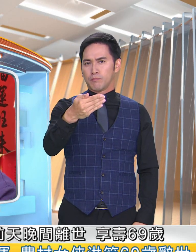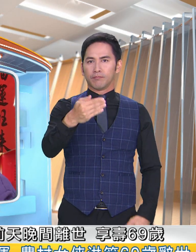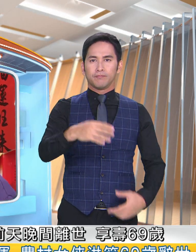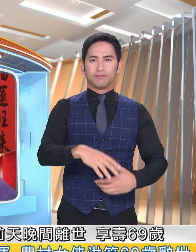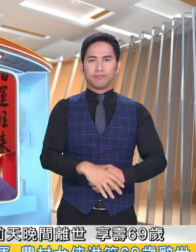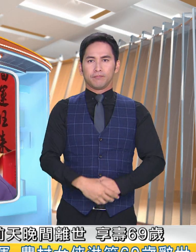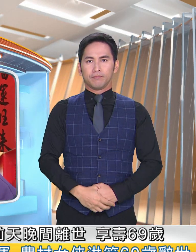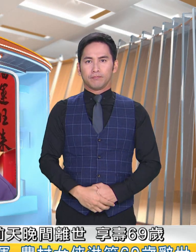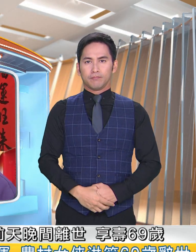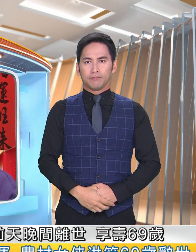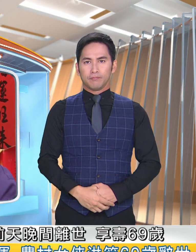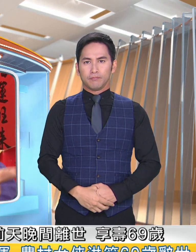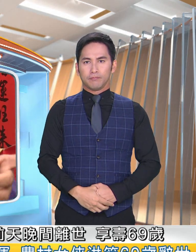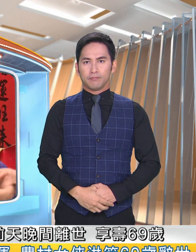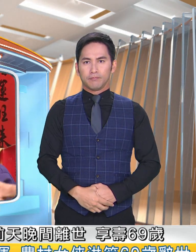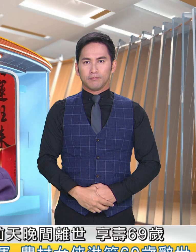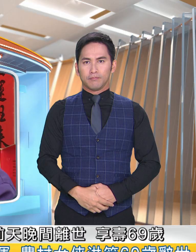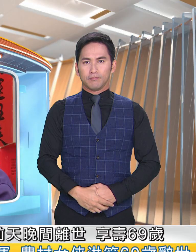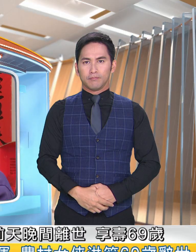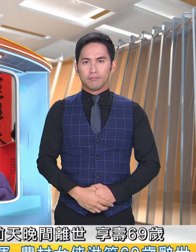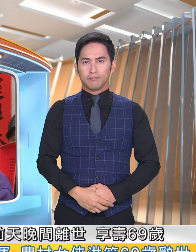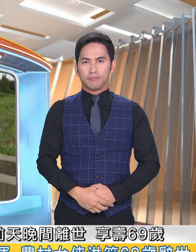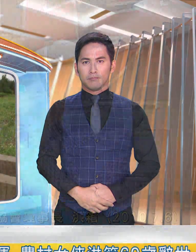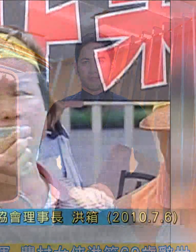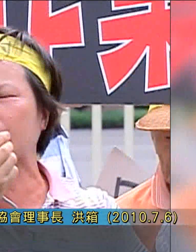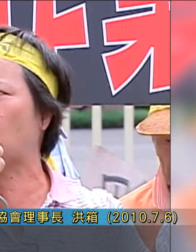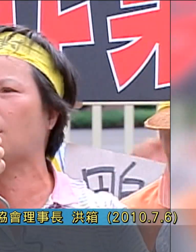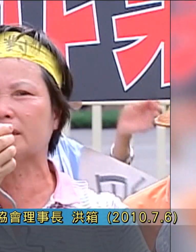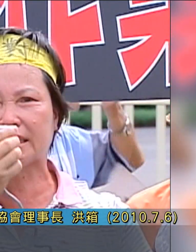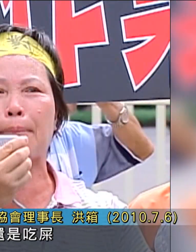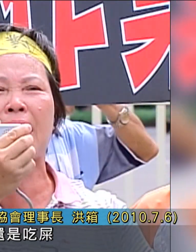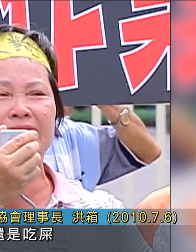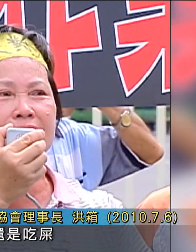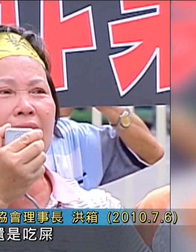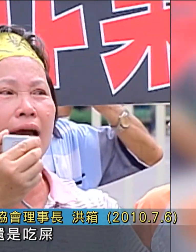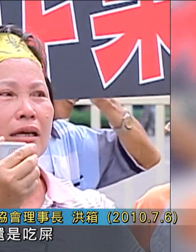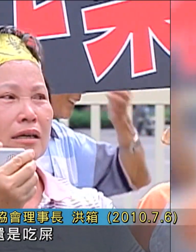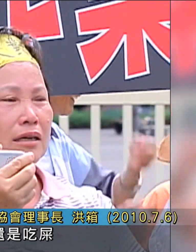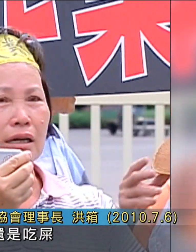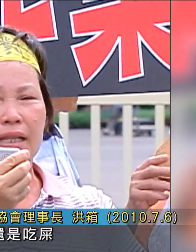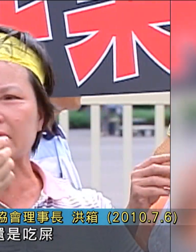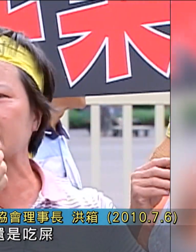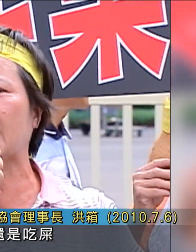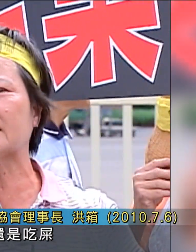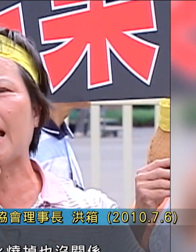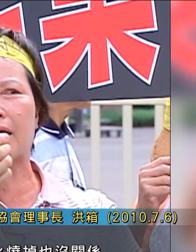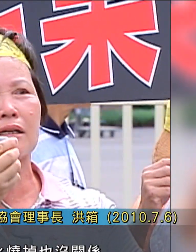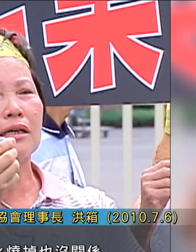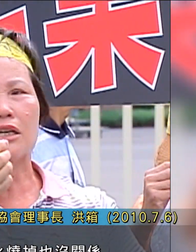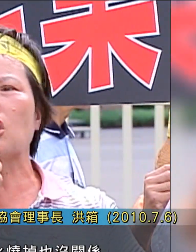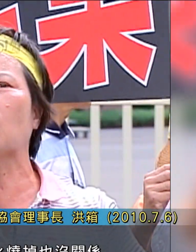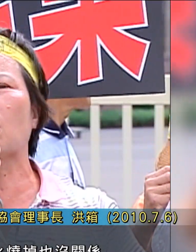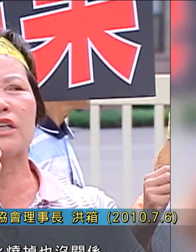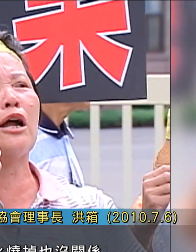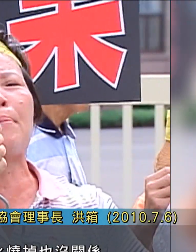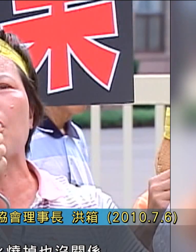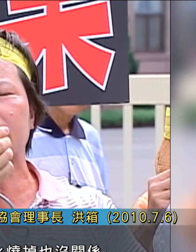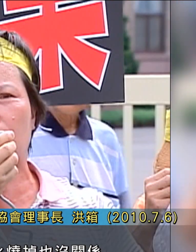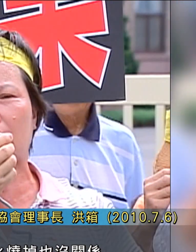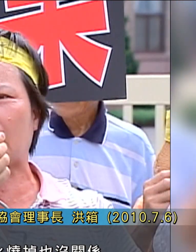受69岁。 哎，官员是吃饭啊，吃屎，那阵吃屎，所有农田拢放火烧掉了，